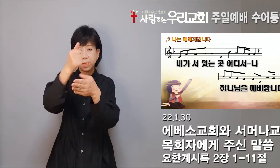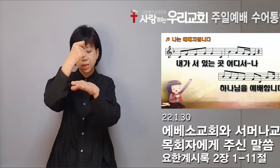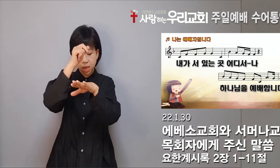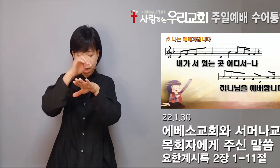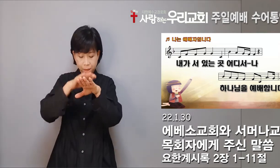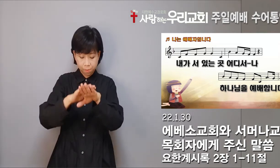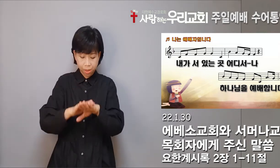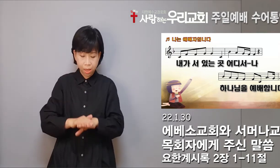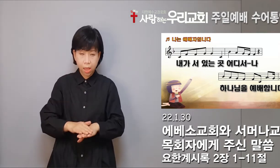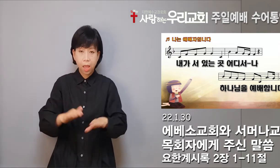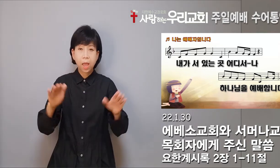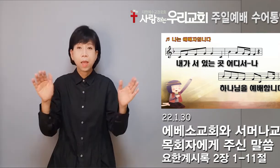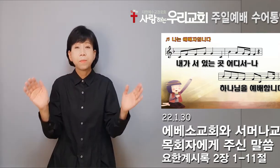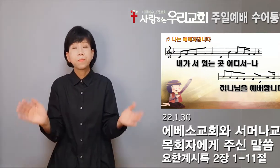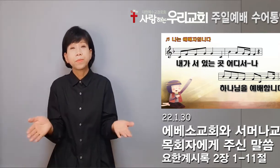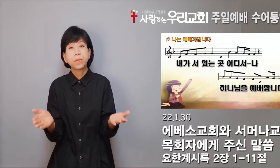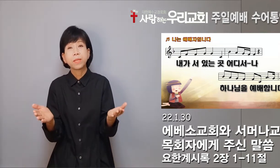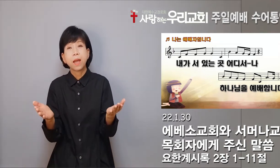하나님을